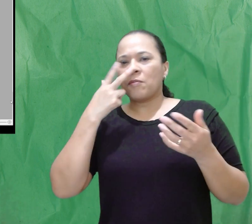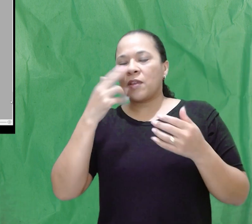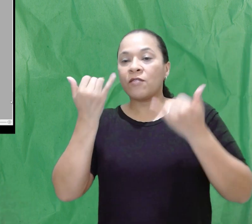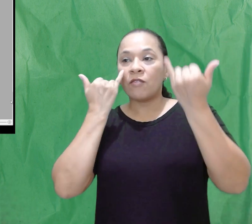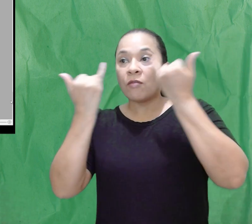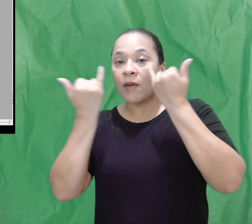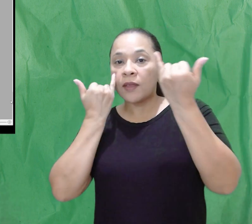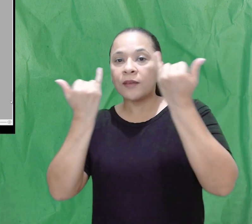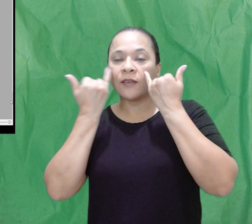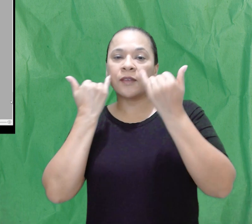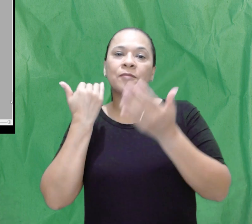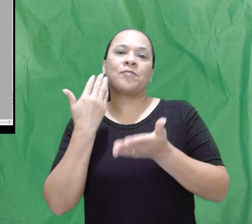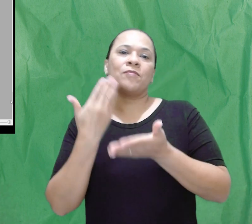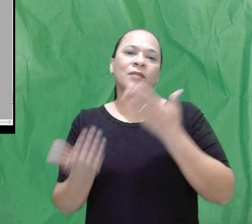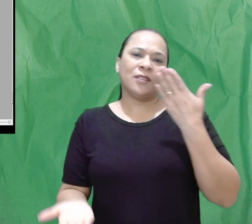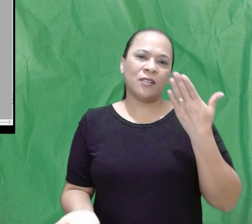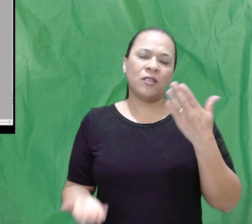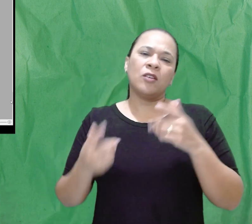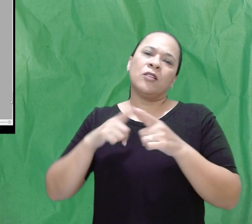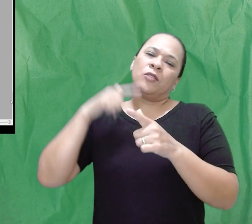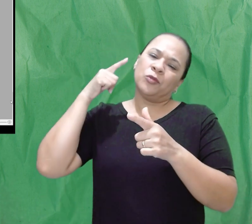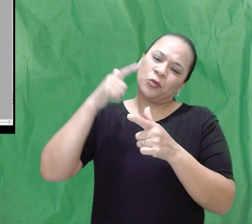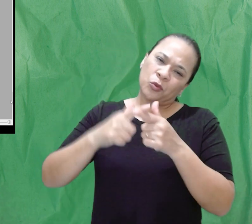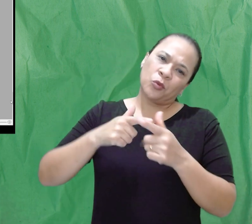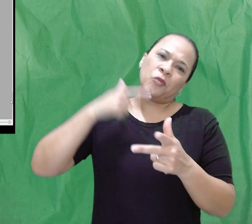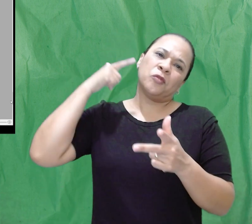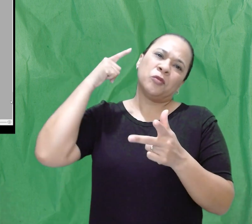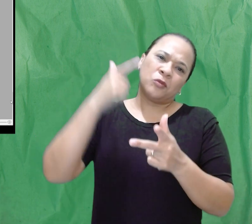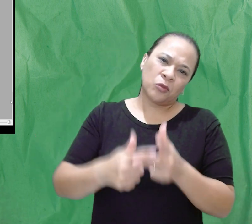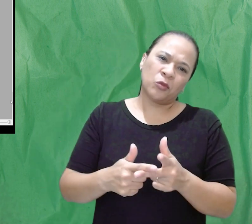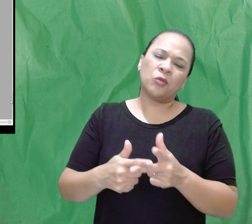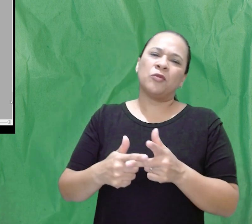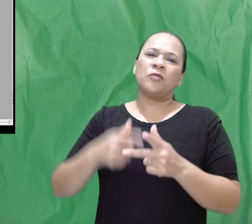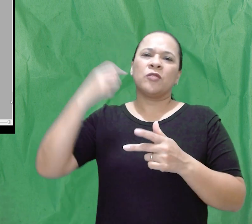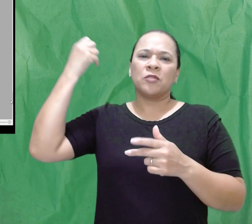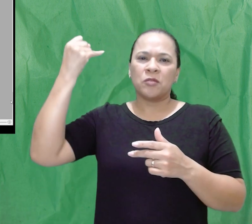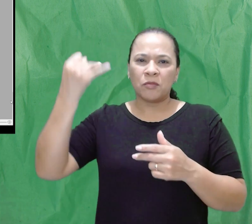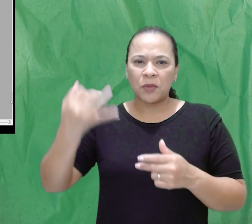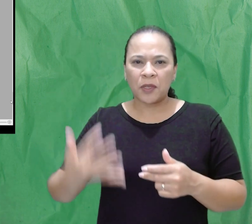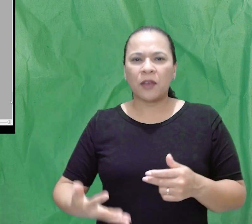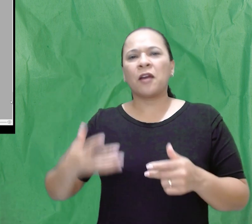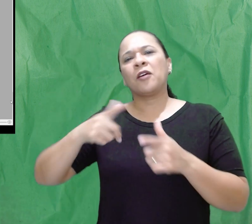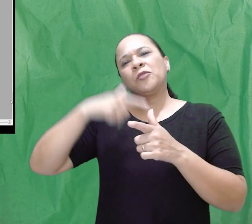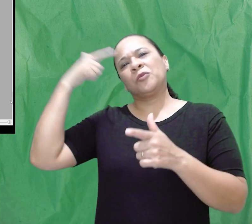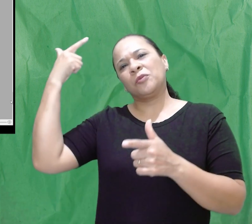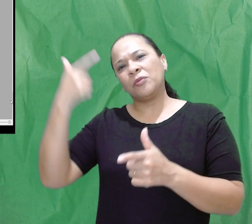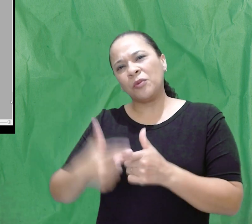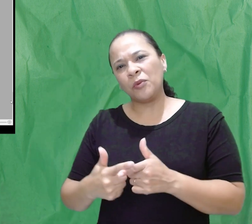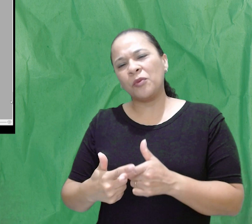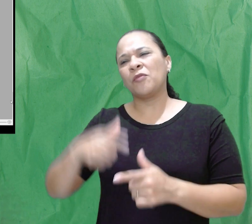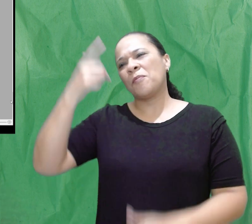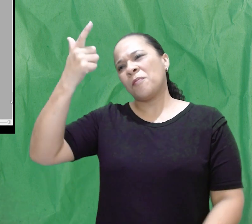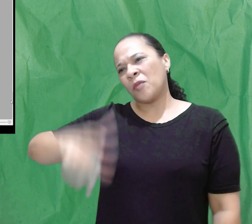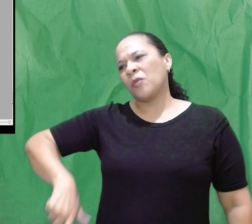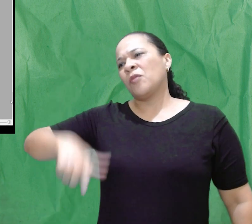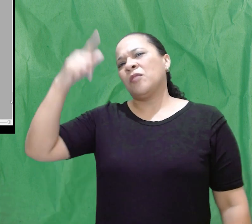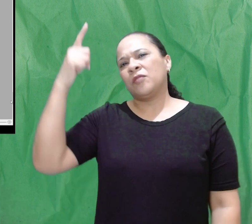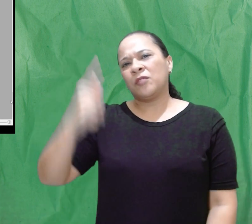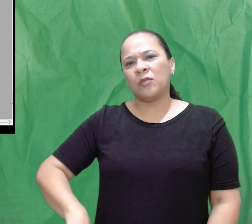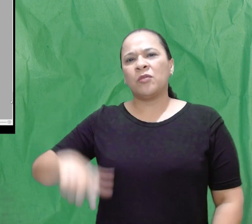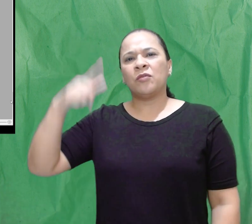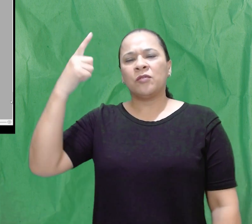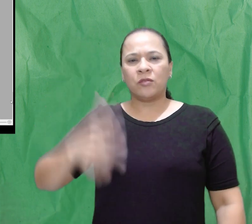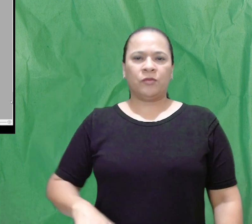E isso aí gera muito retrabalho, porque você tem que explicar novamente, você tem que repetir